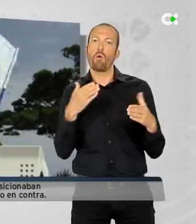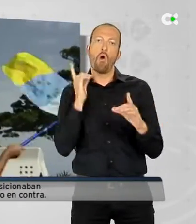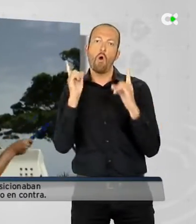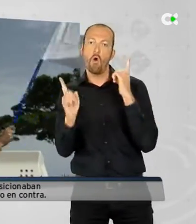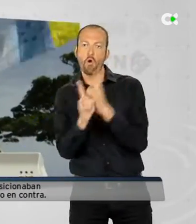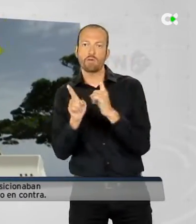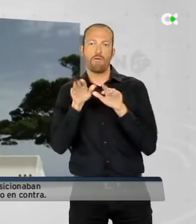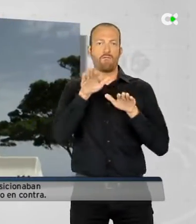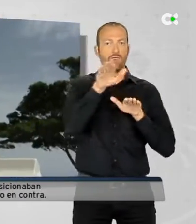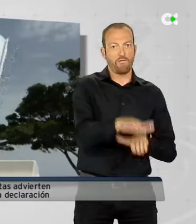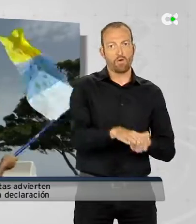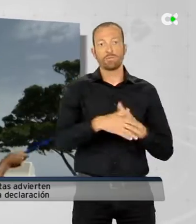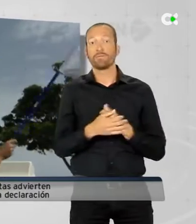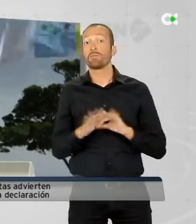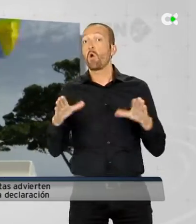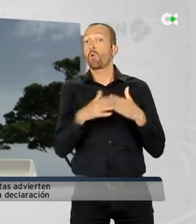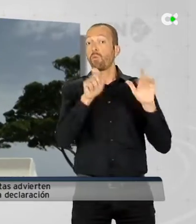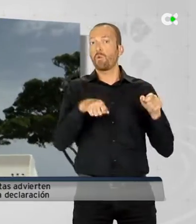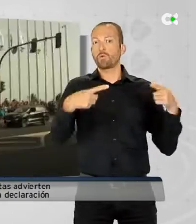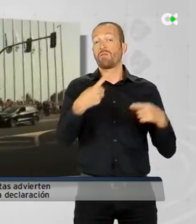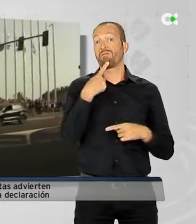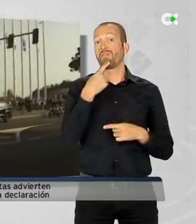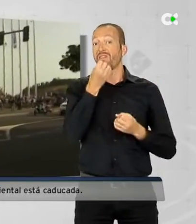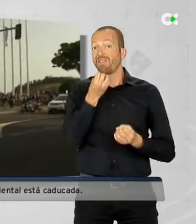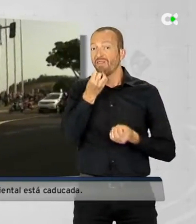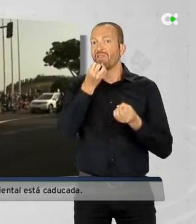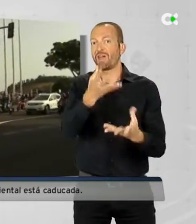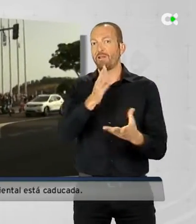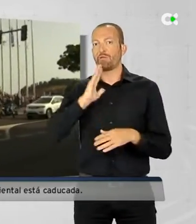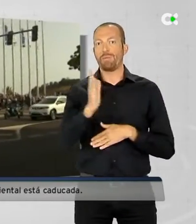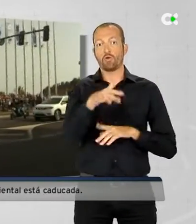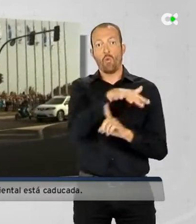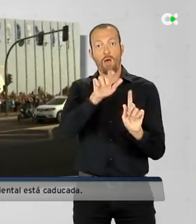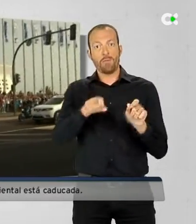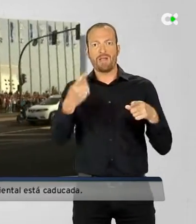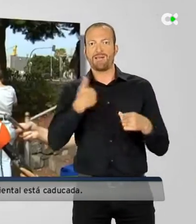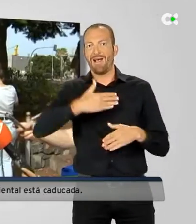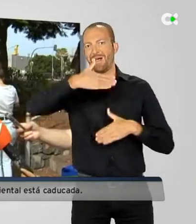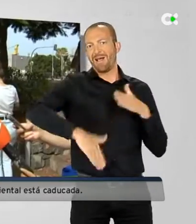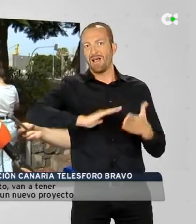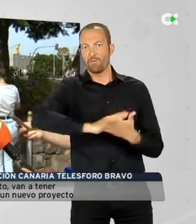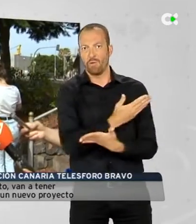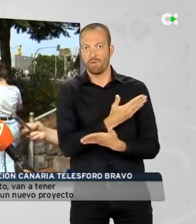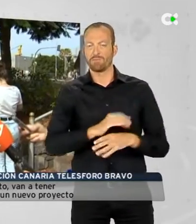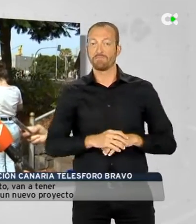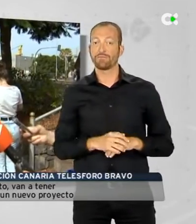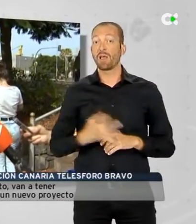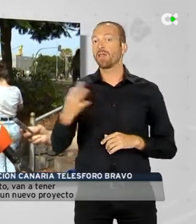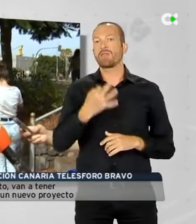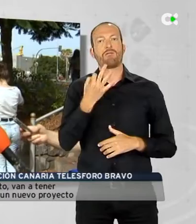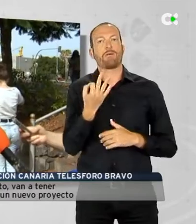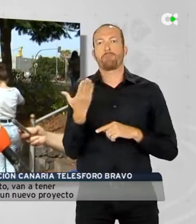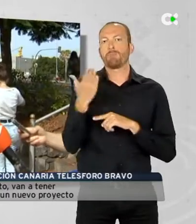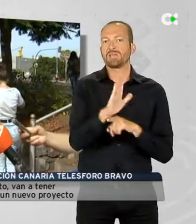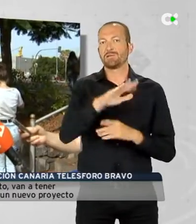o en contra. Ecologistas advierten que la declaración de impacto ambiental está caducada. Por lo tanto, van a tener que